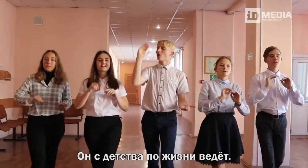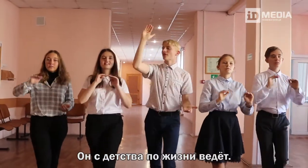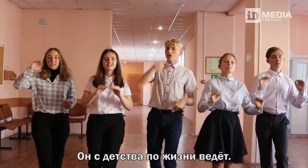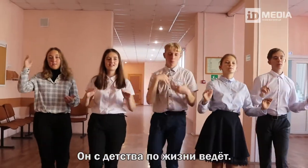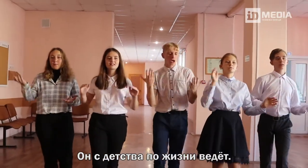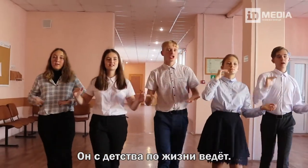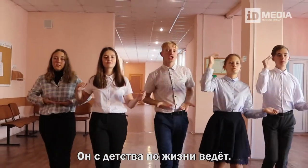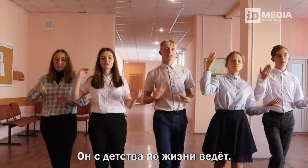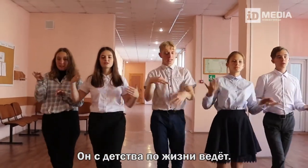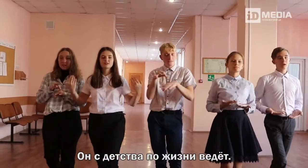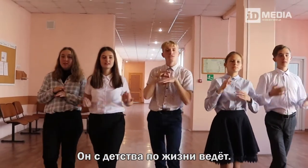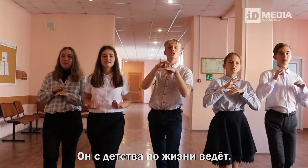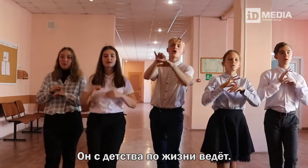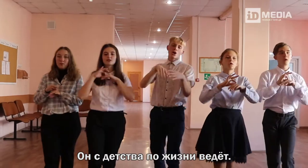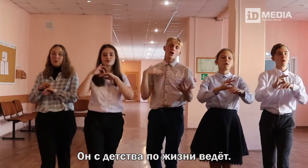родитель, он с детства по жизни